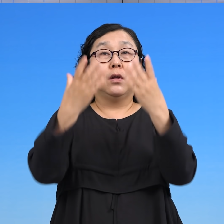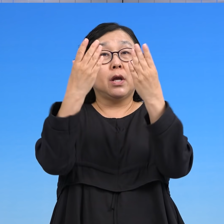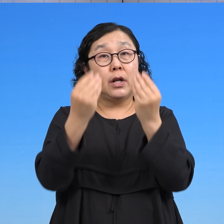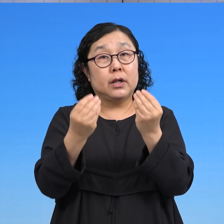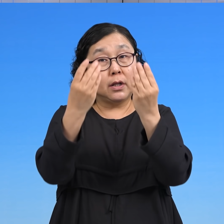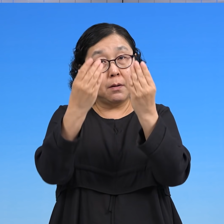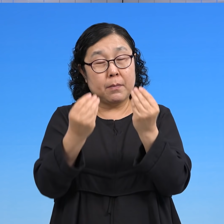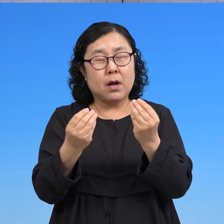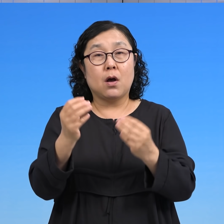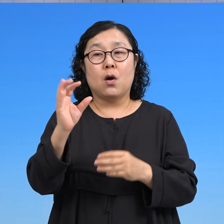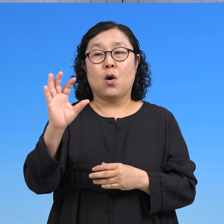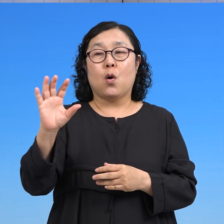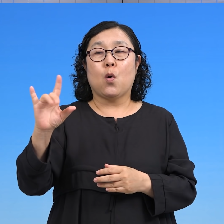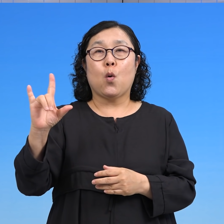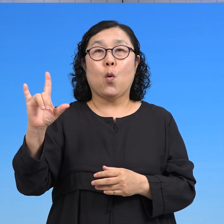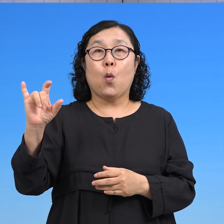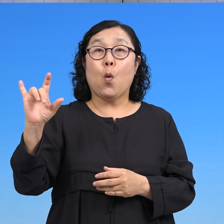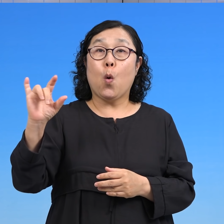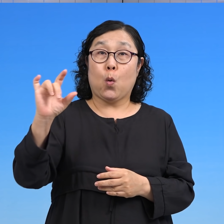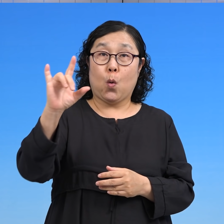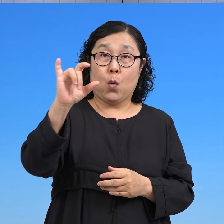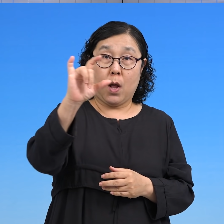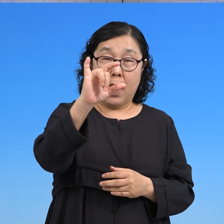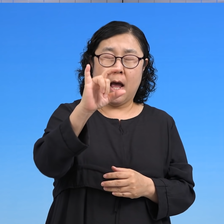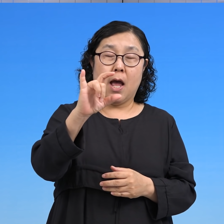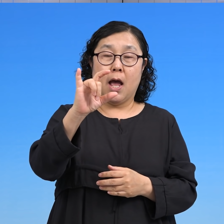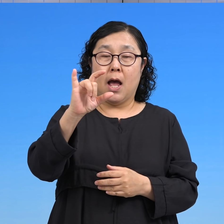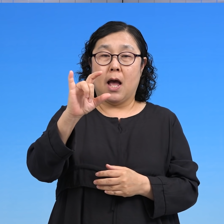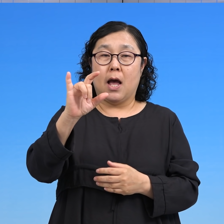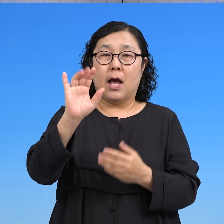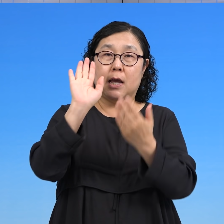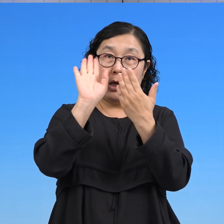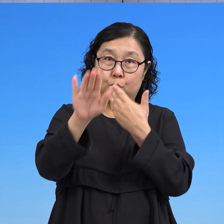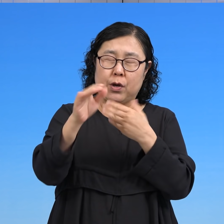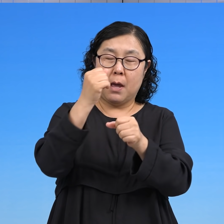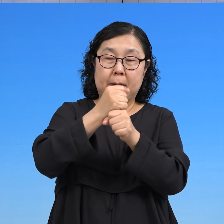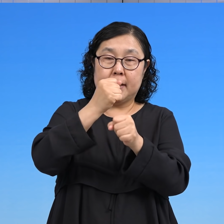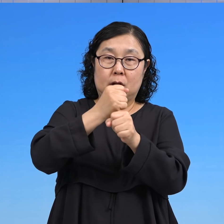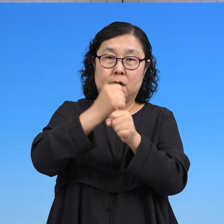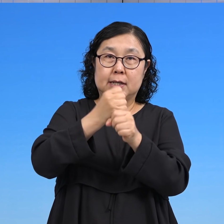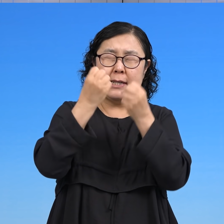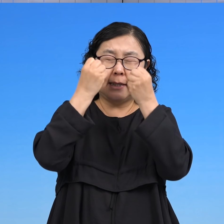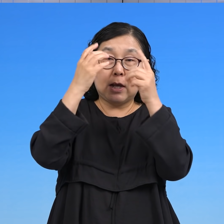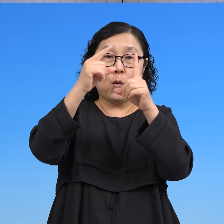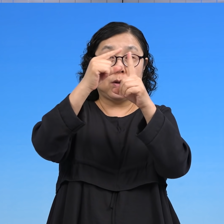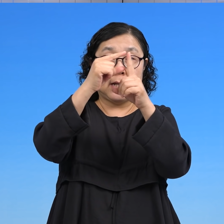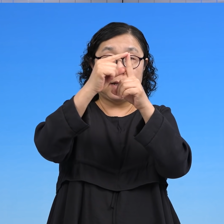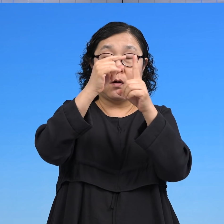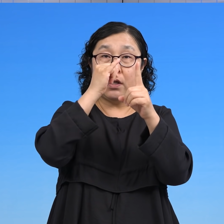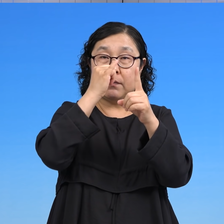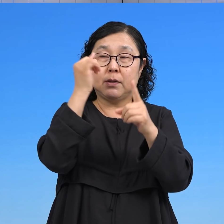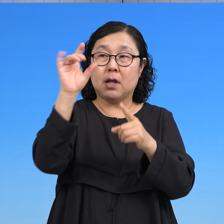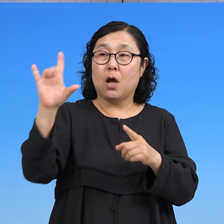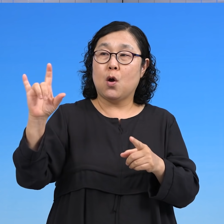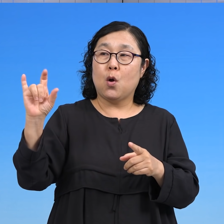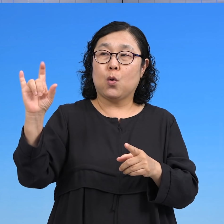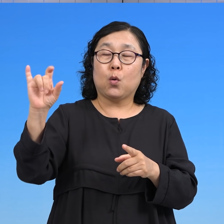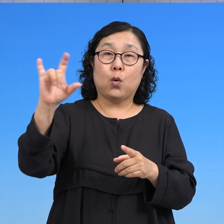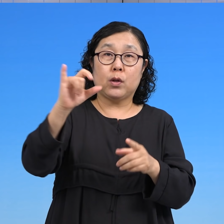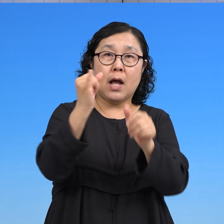들면은 여러분 코로나 바이러스 이후에 만든 신조어가 있다는 거 아시죠? 코로나